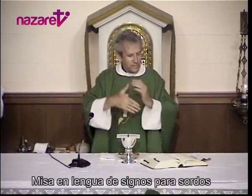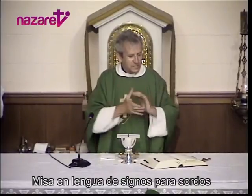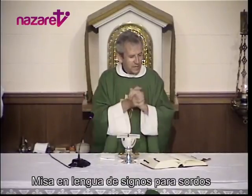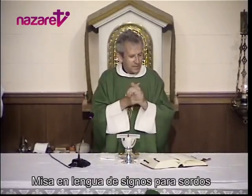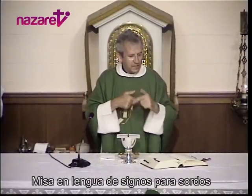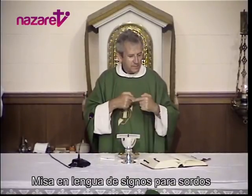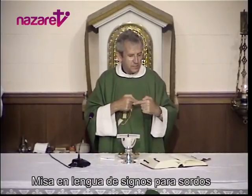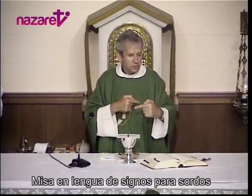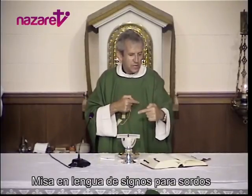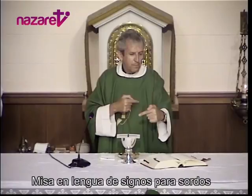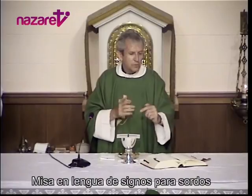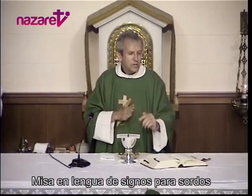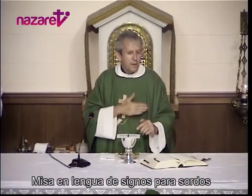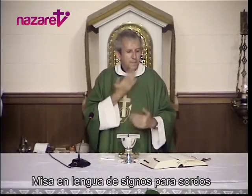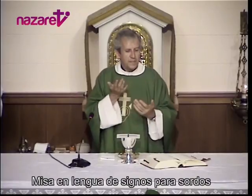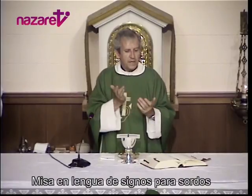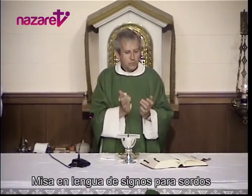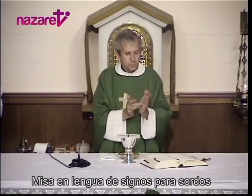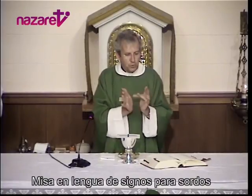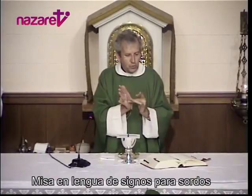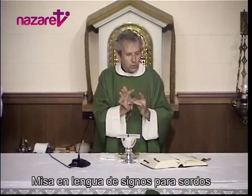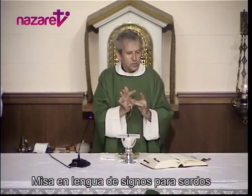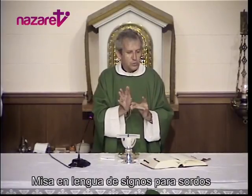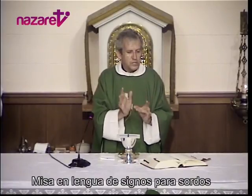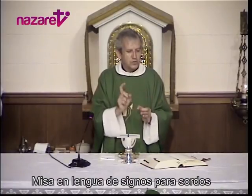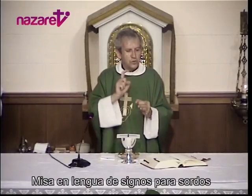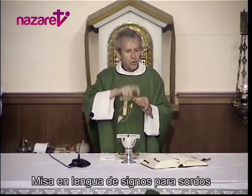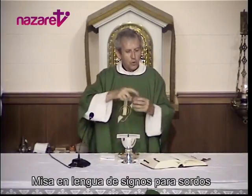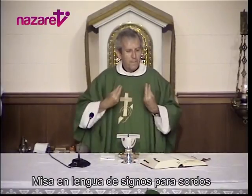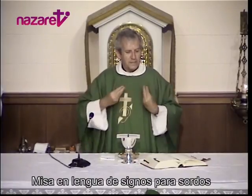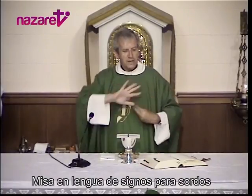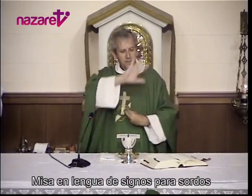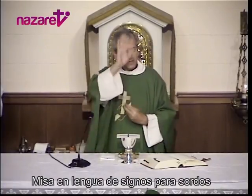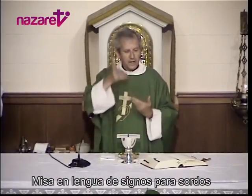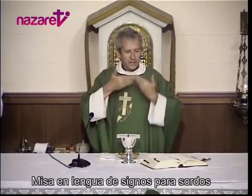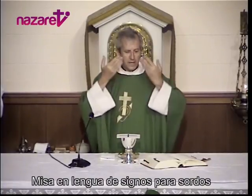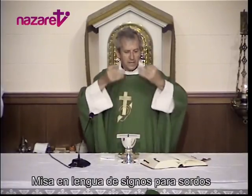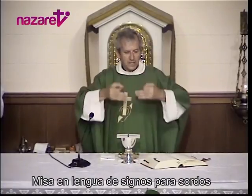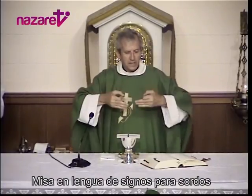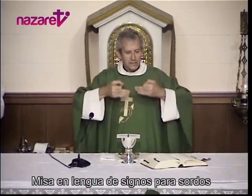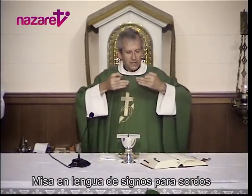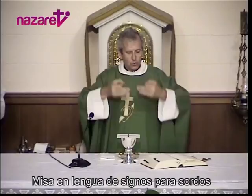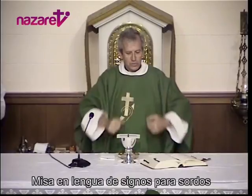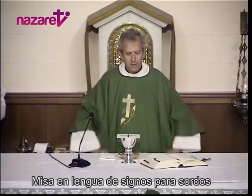amistad a través de los tiempos, merezcamos por tu Hijo Jesucristo compartir la vida eterna y cantar tus